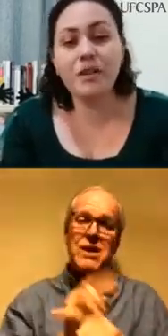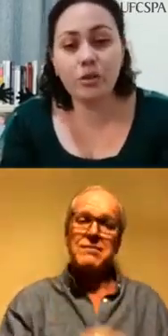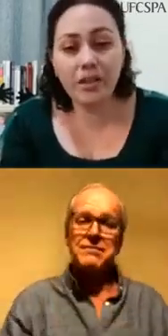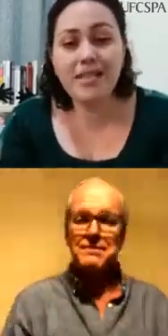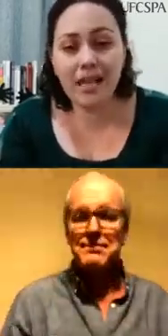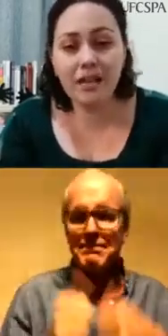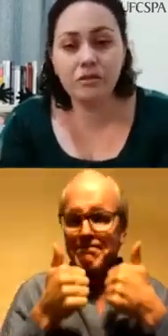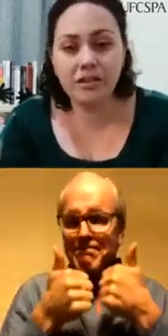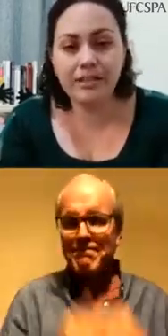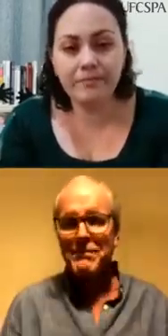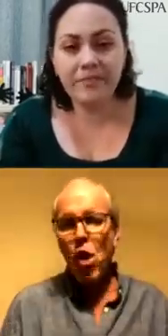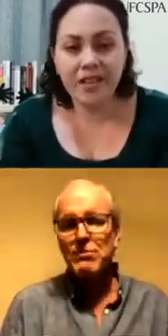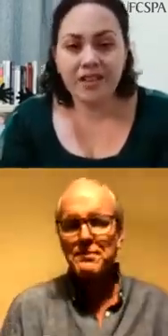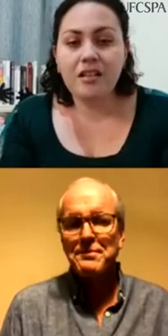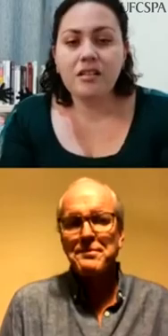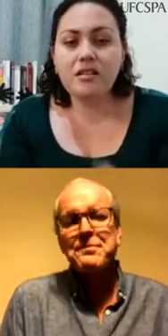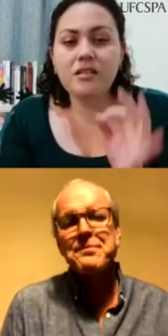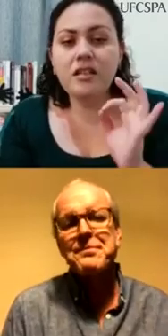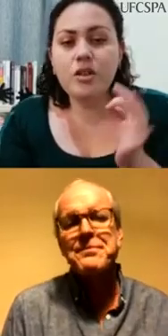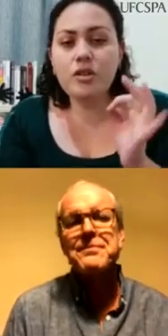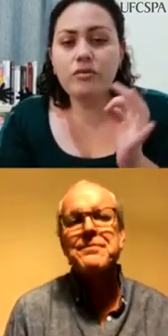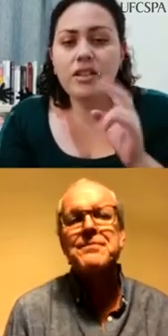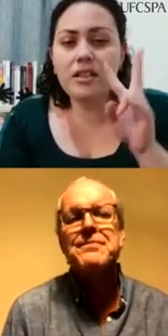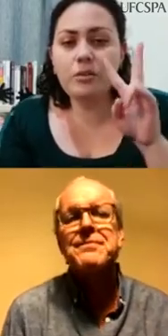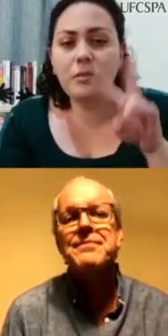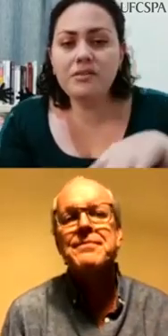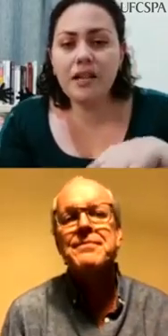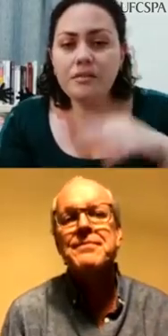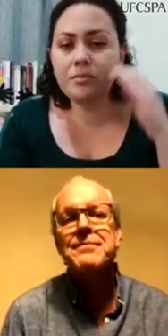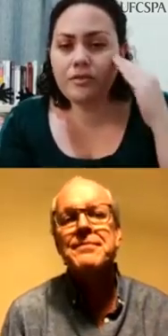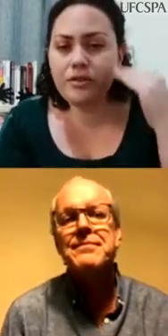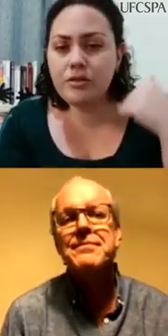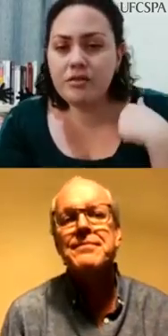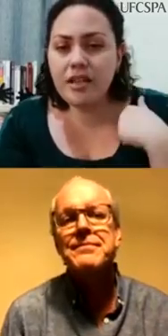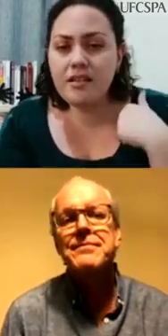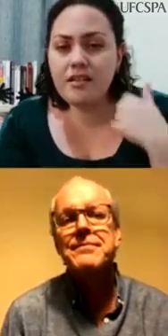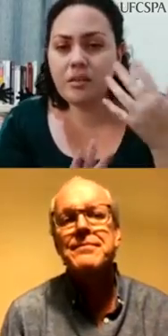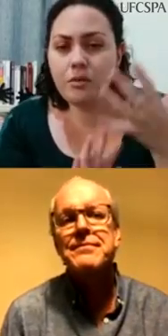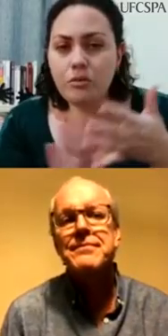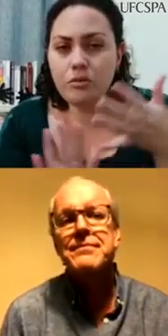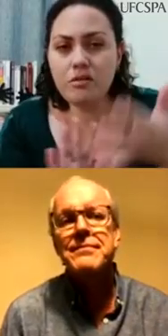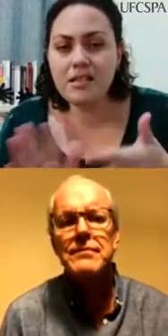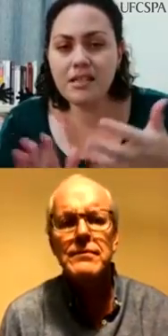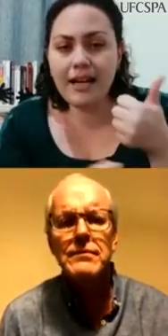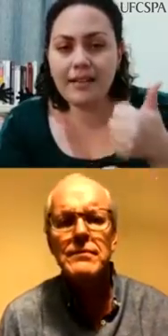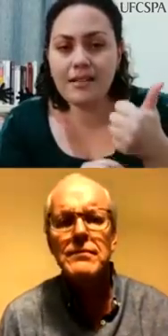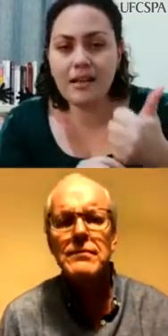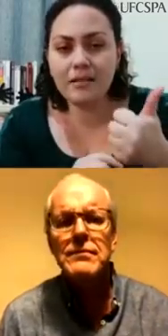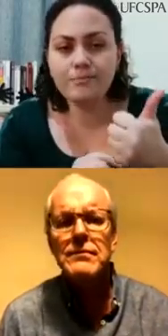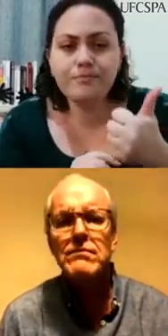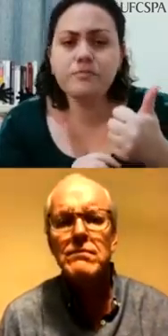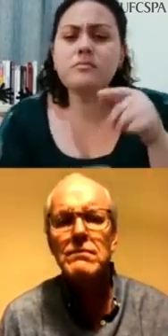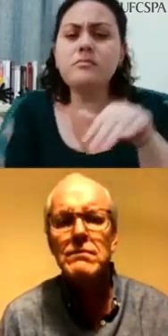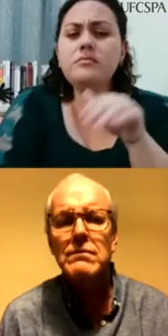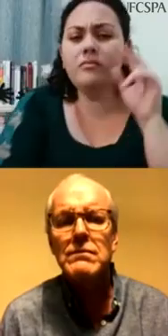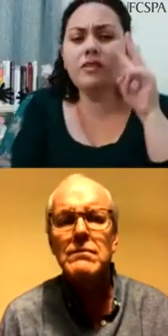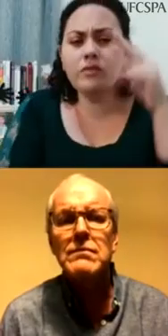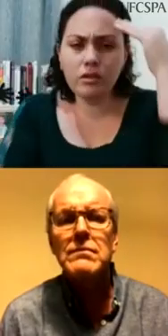exatamente padronizado, né? Eu só vou ler o comentário da professora Deise aqui para o Augusto em sinais, tá?